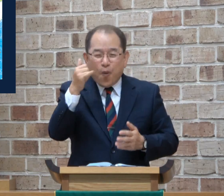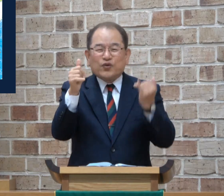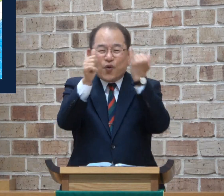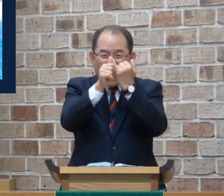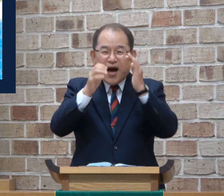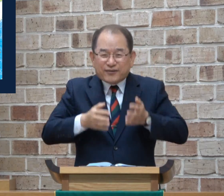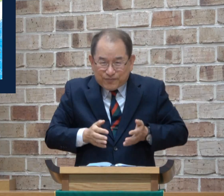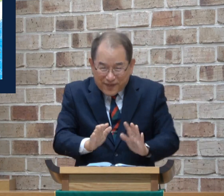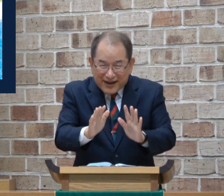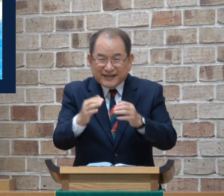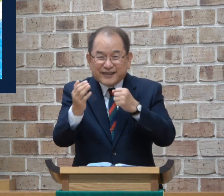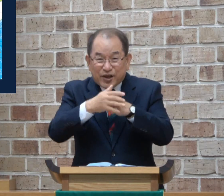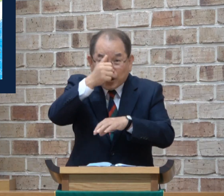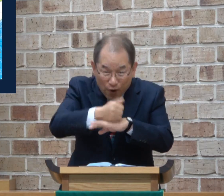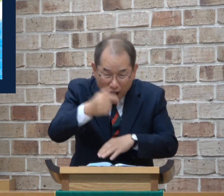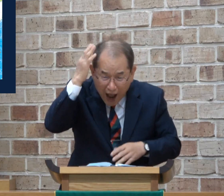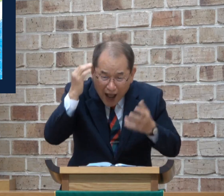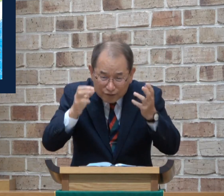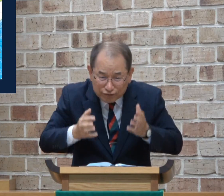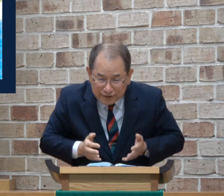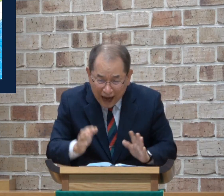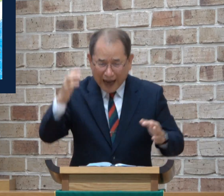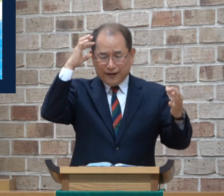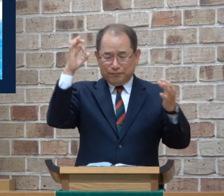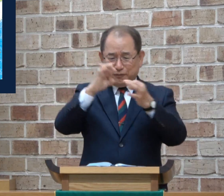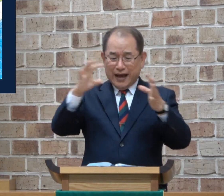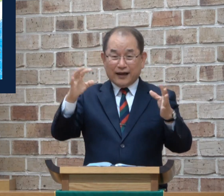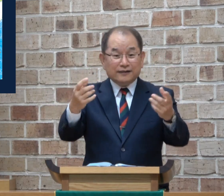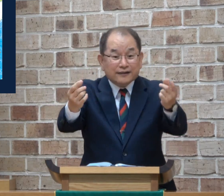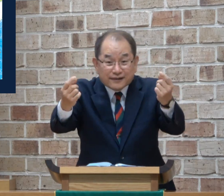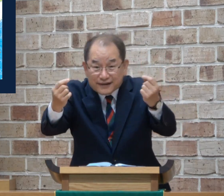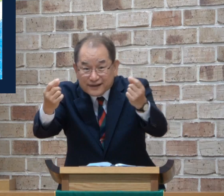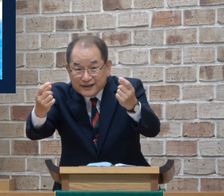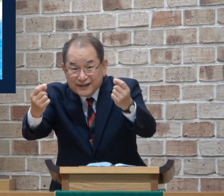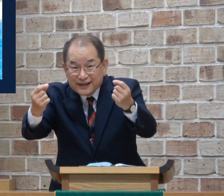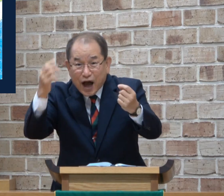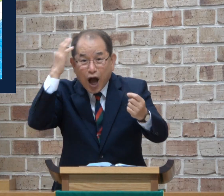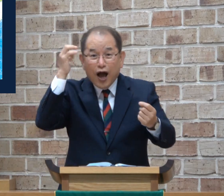부모님께서 우리 이 땅에 태어나게